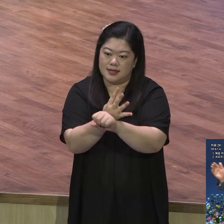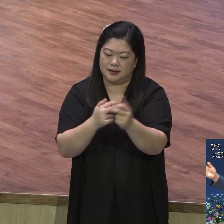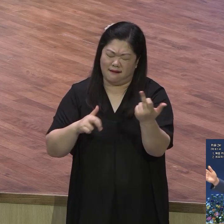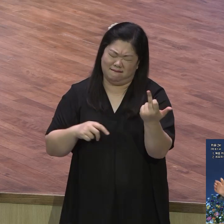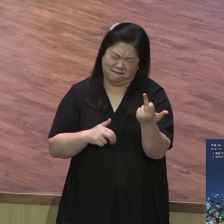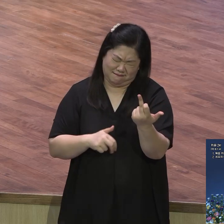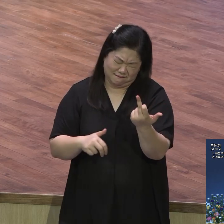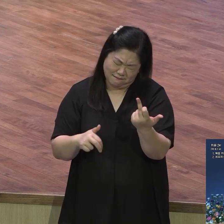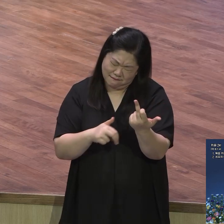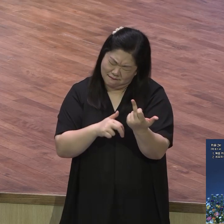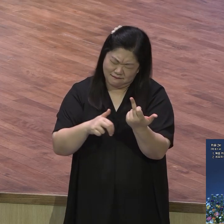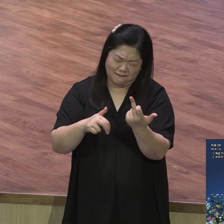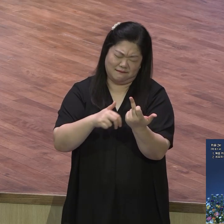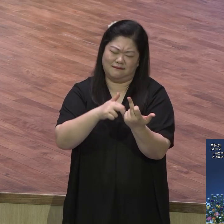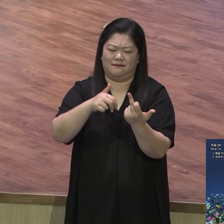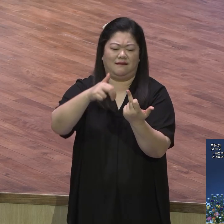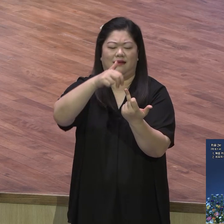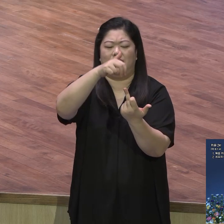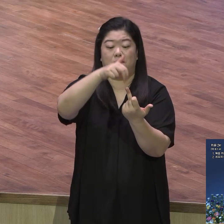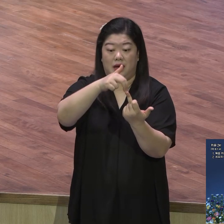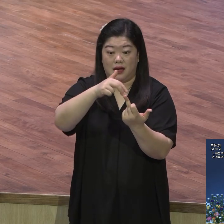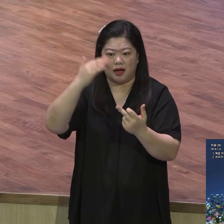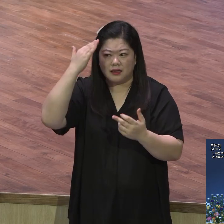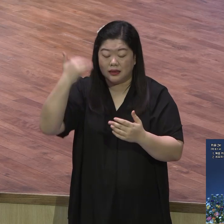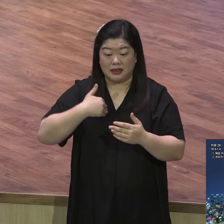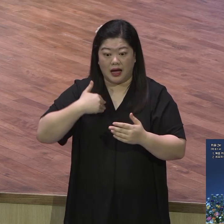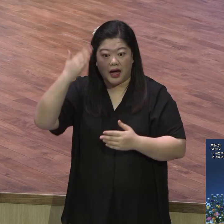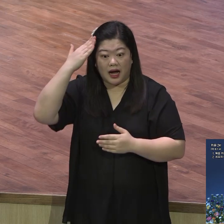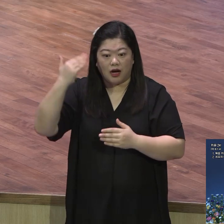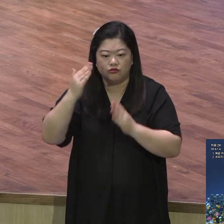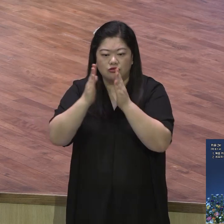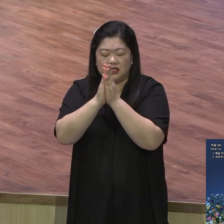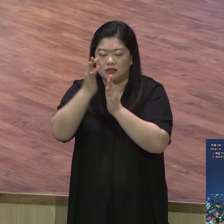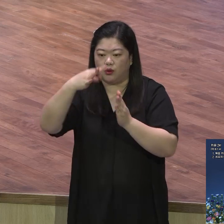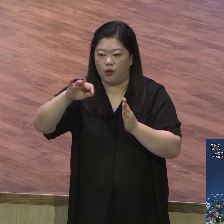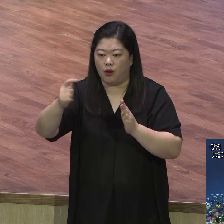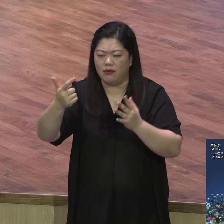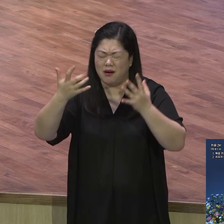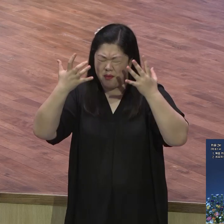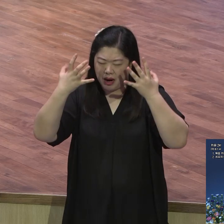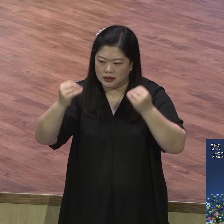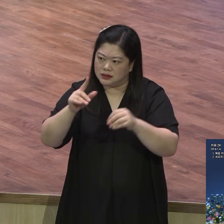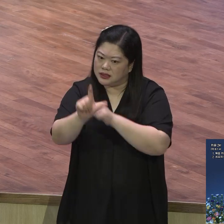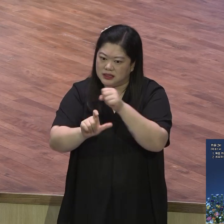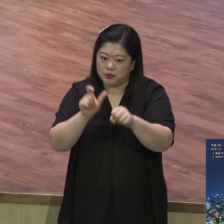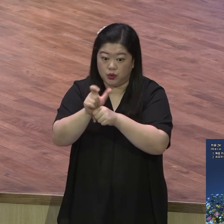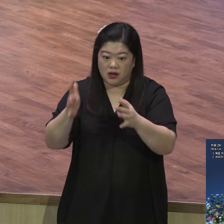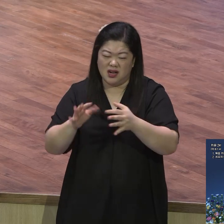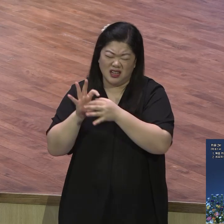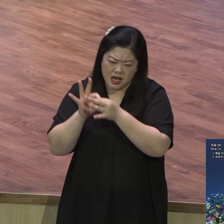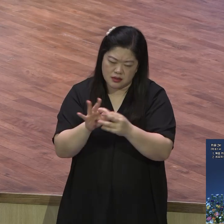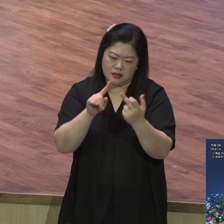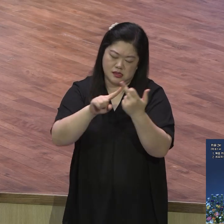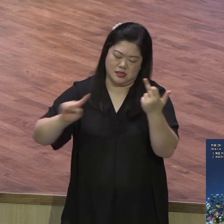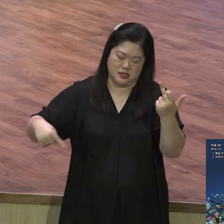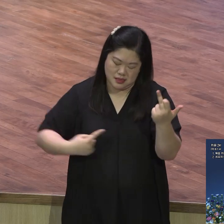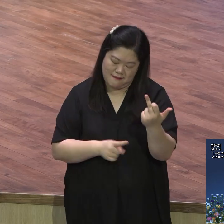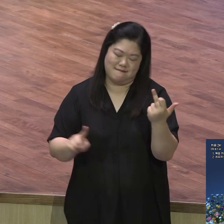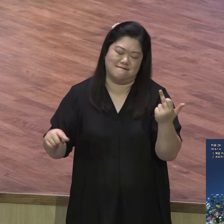저는 저 하늘산까지 대한민국 기도원을 거의 안 가본 것이 없을 만큼 그렇게 15년 동안 기도원을 많이 다닐던